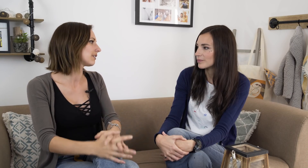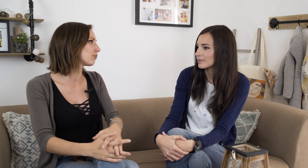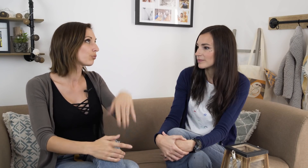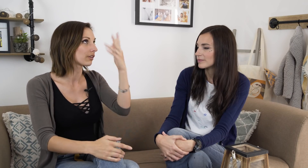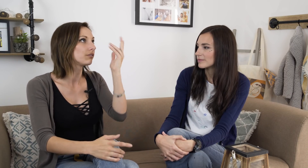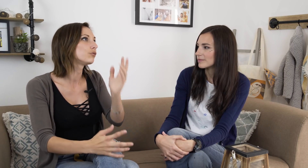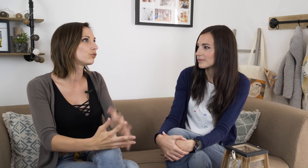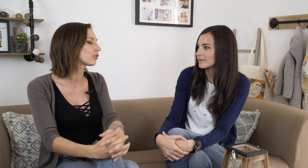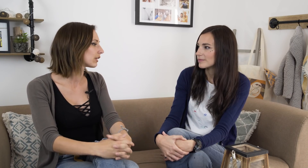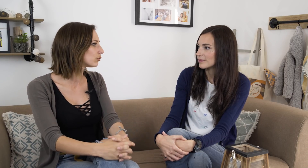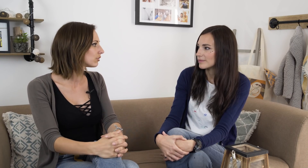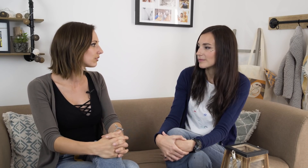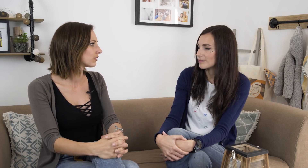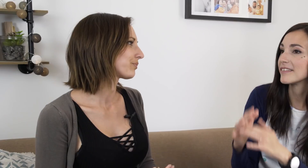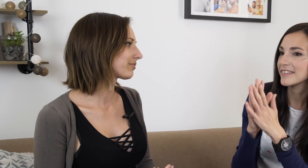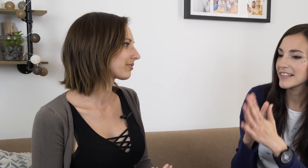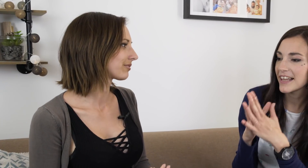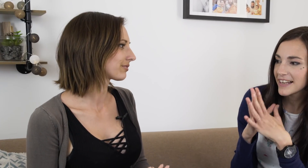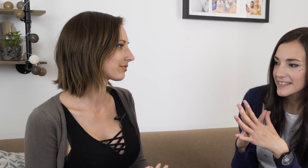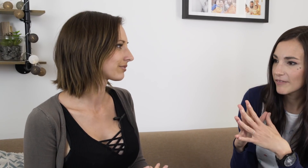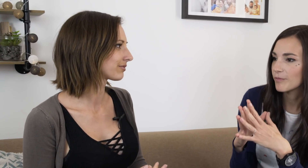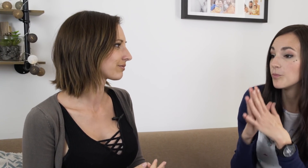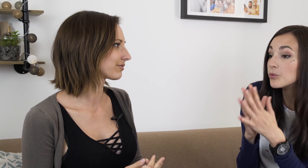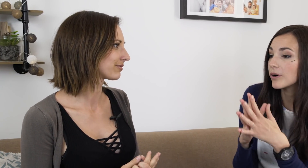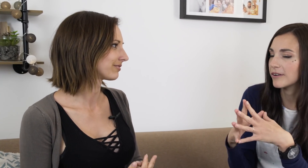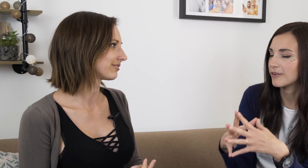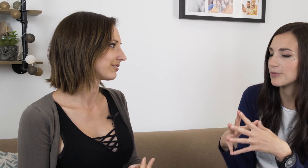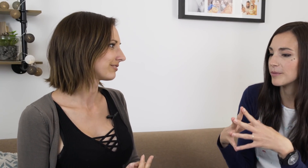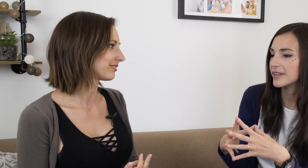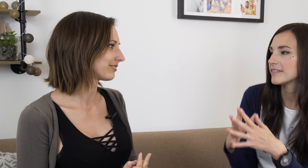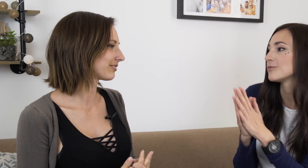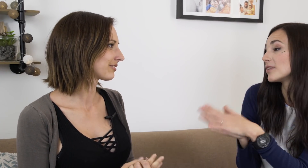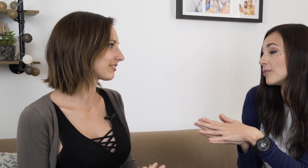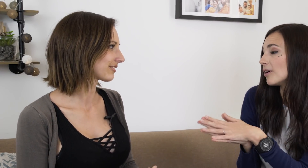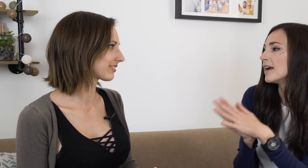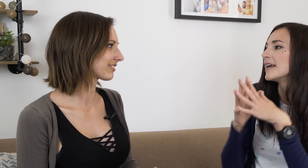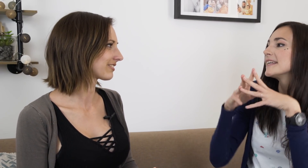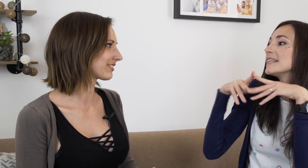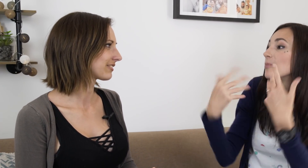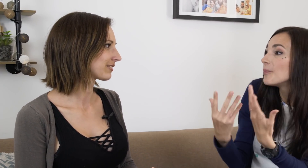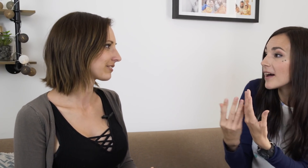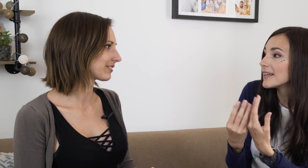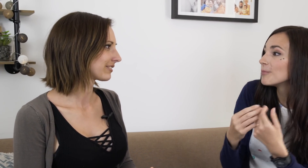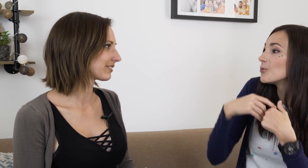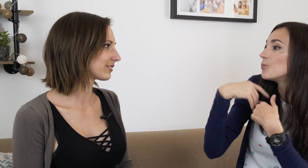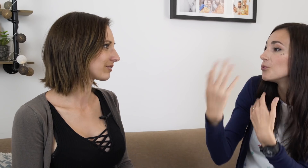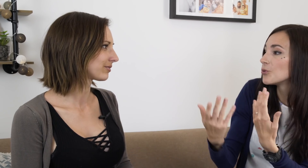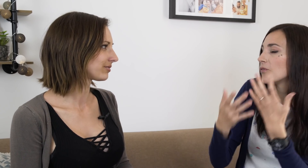LSF, même pour sa vie future d'adulte? Les intérêts de la LSF pour le bébé, c'est tout d'abord qu'il peut parler beaucoup plus tôt, enfin